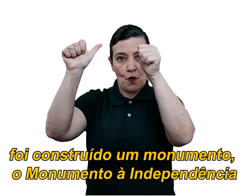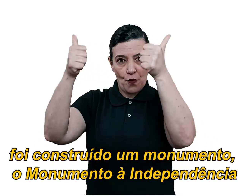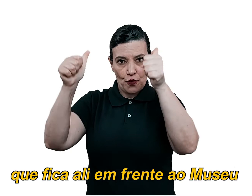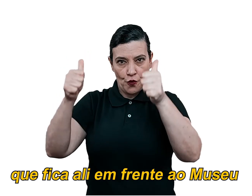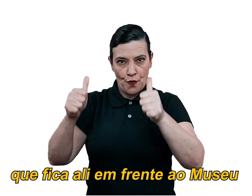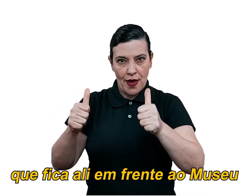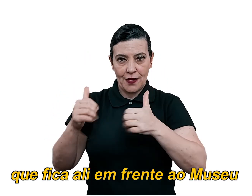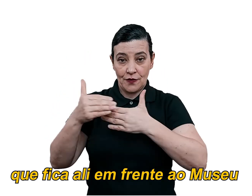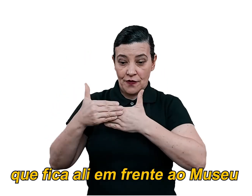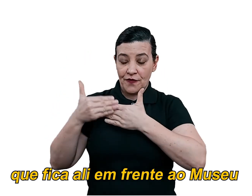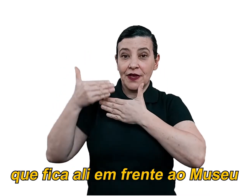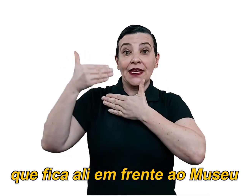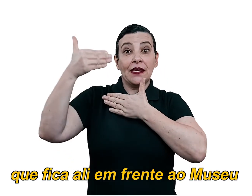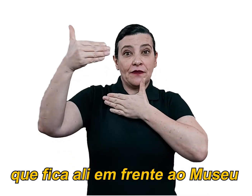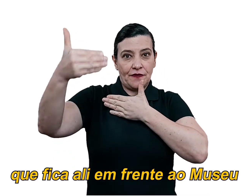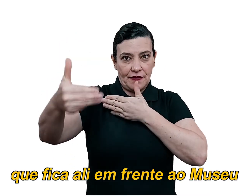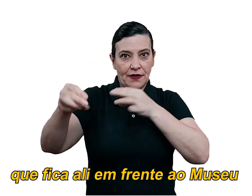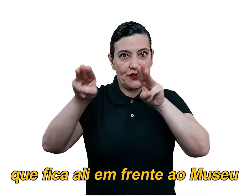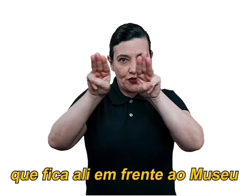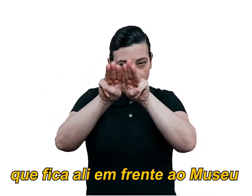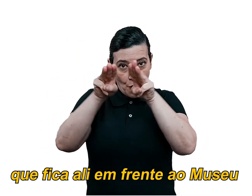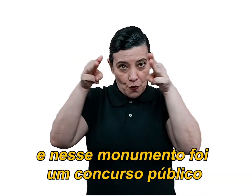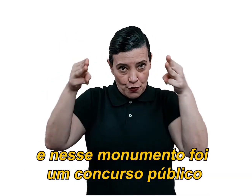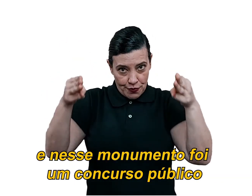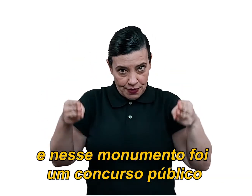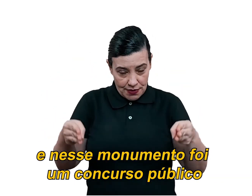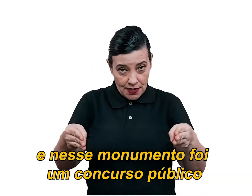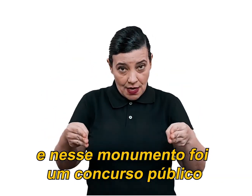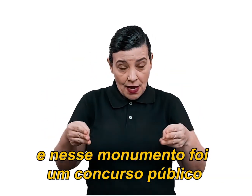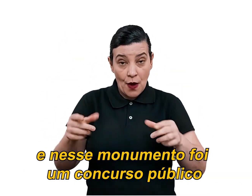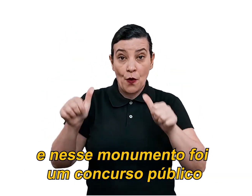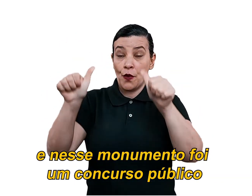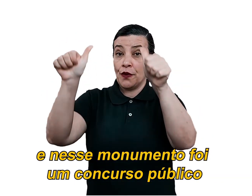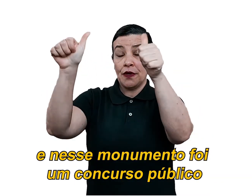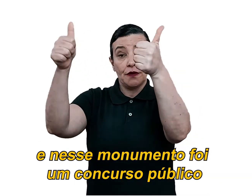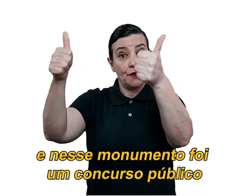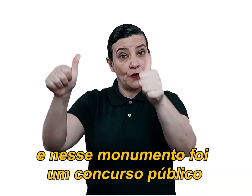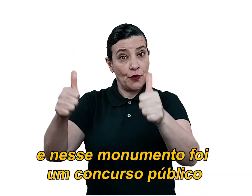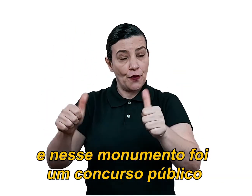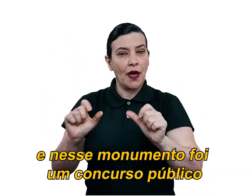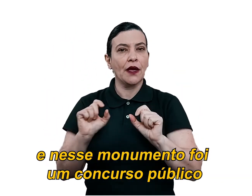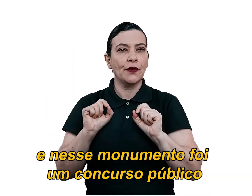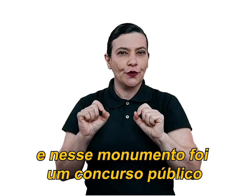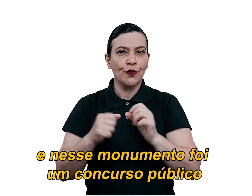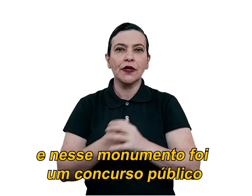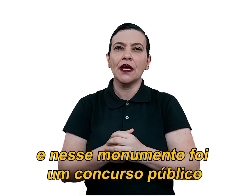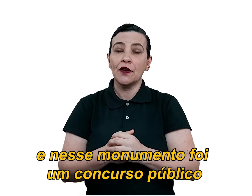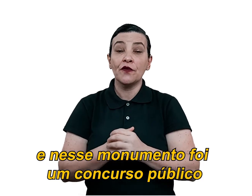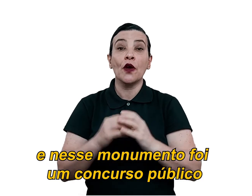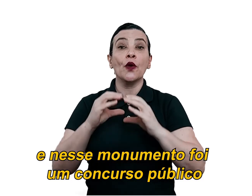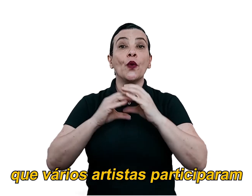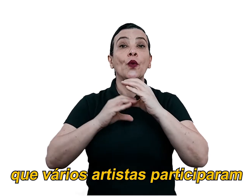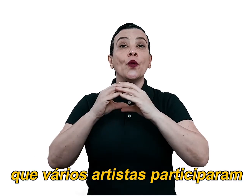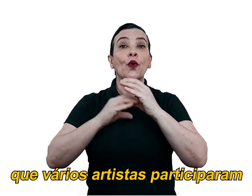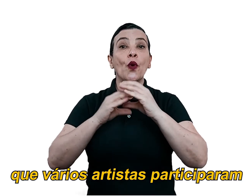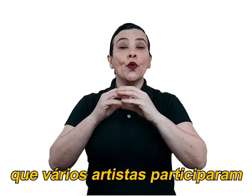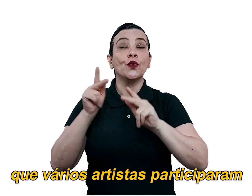que fica ali em frente ao museu. E, nesse monumento, foi um concurso público, que